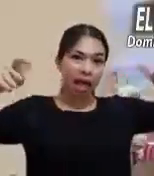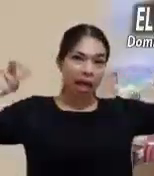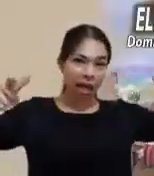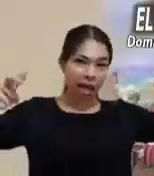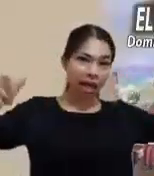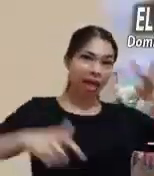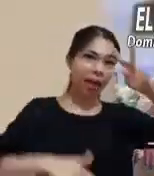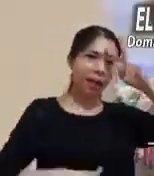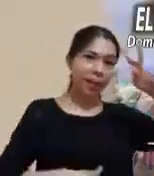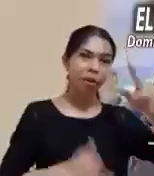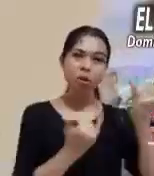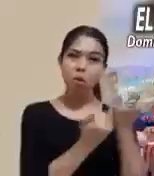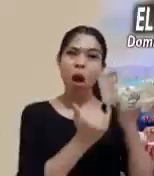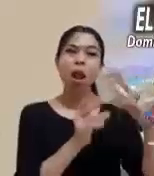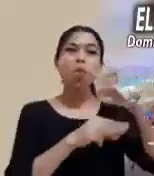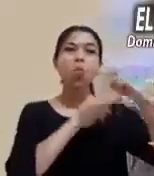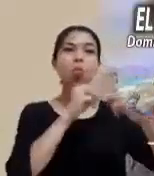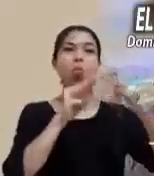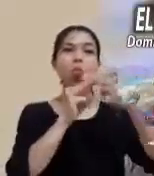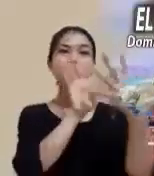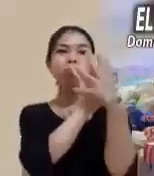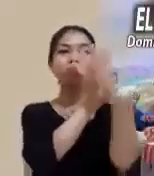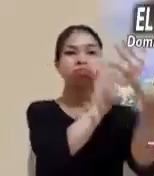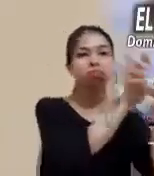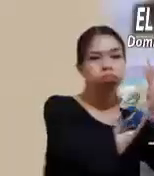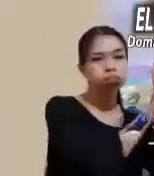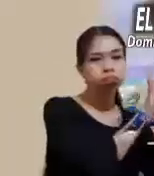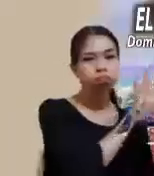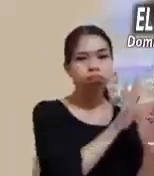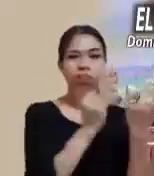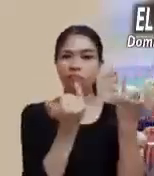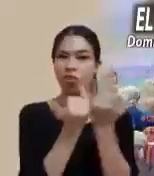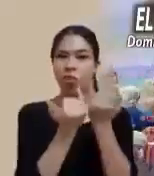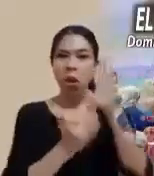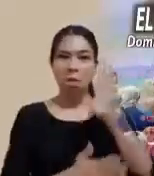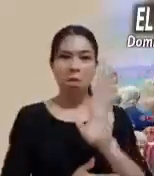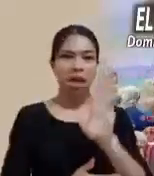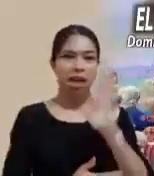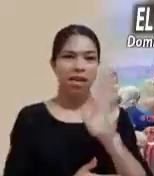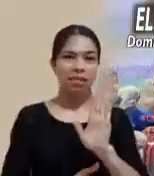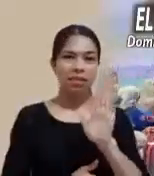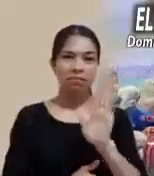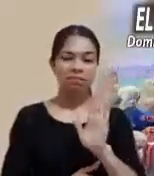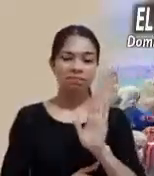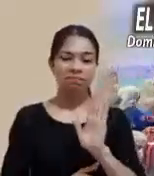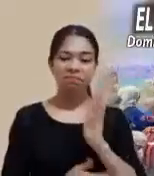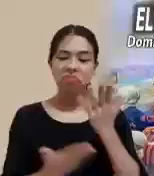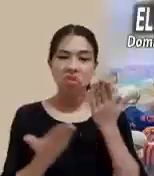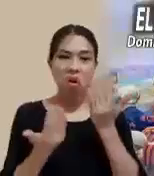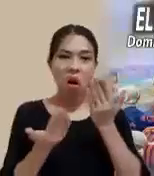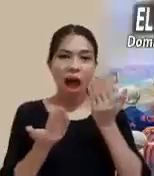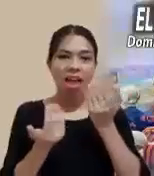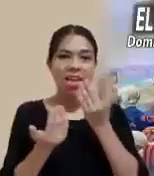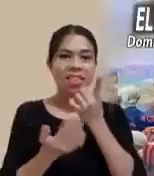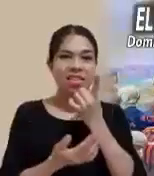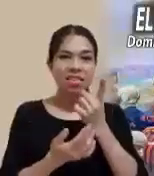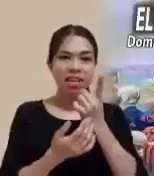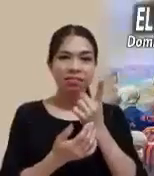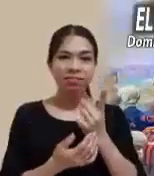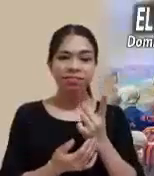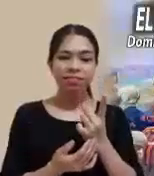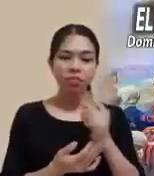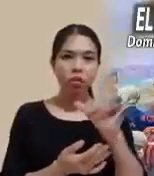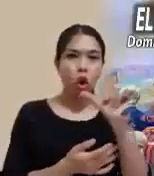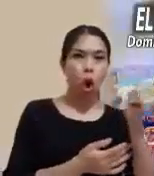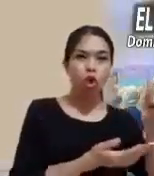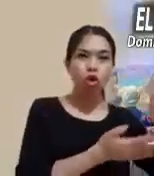que comporta el riesgo de grandes monopolios y de convertir el lucro en valor supremo.